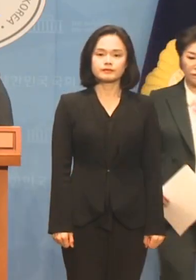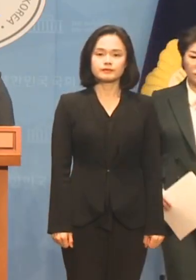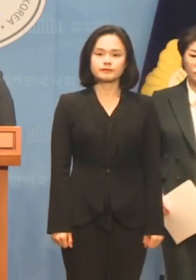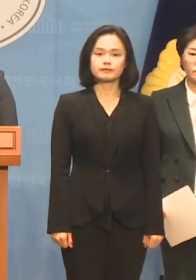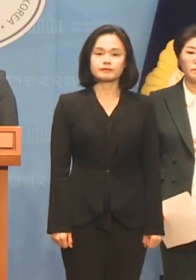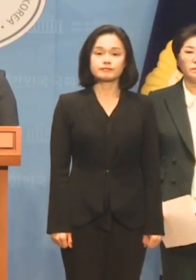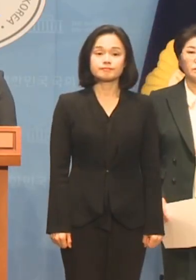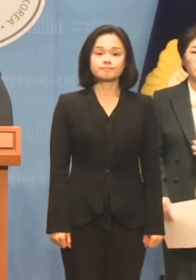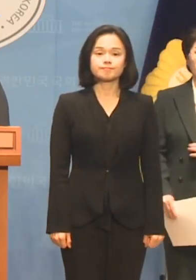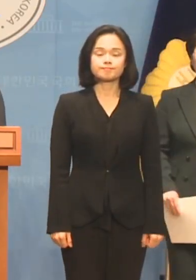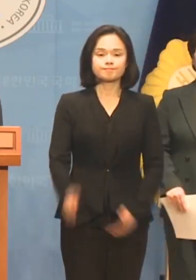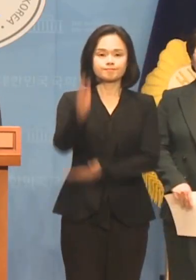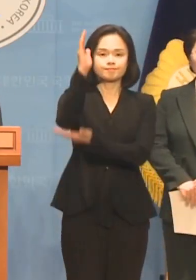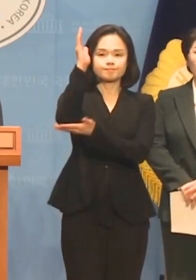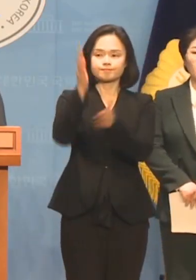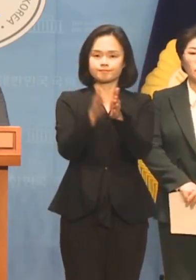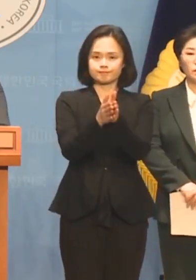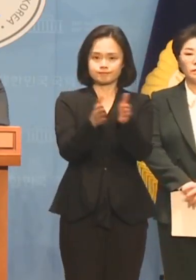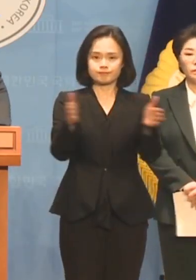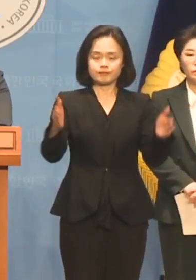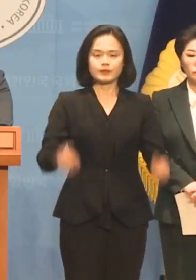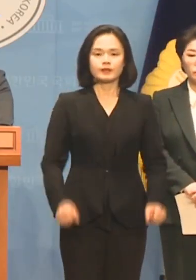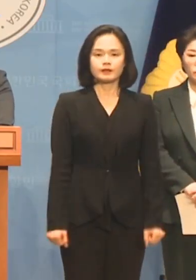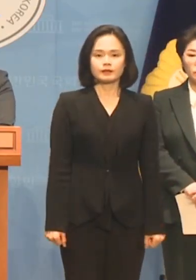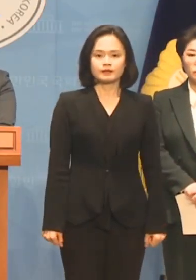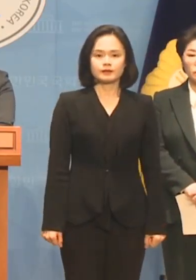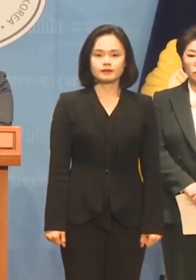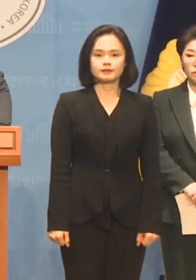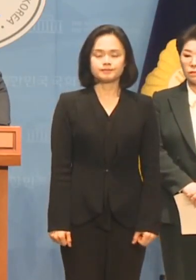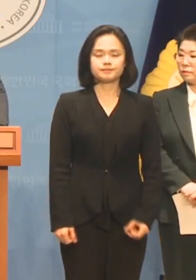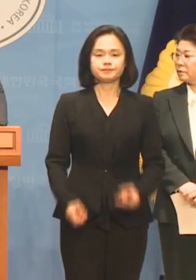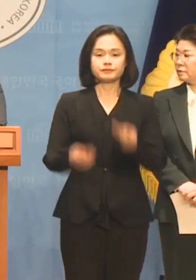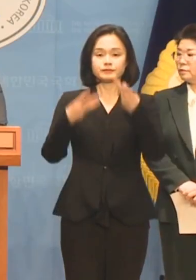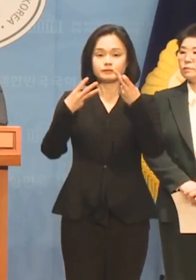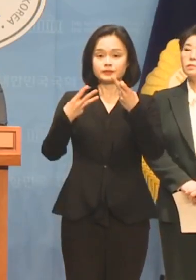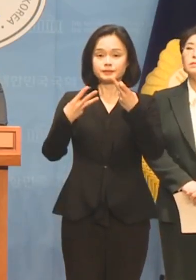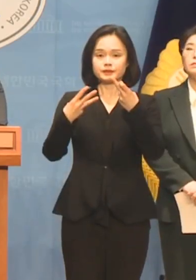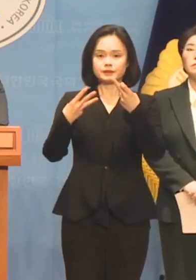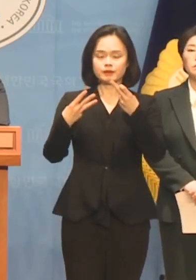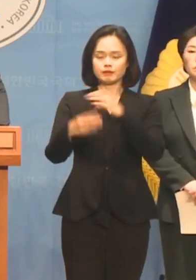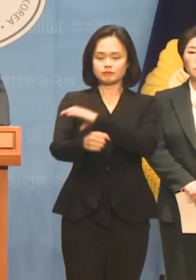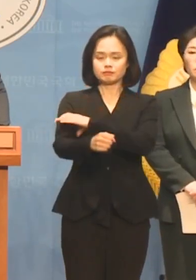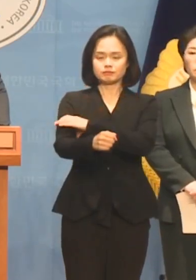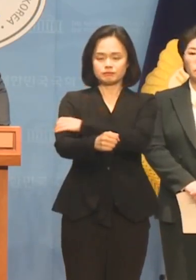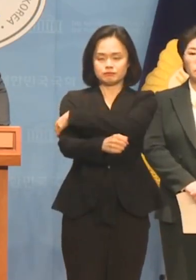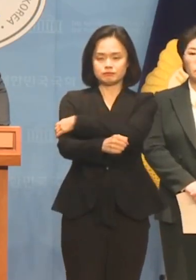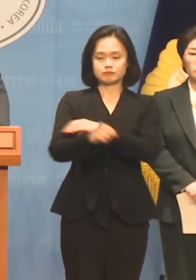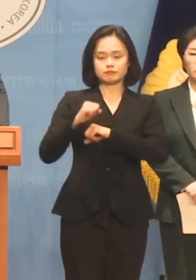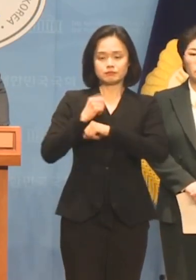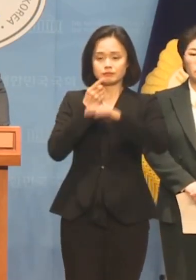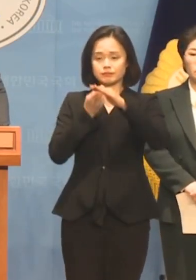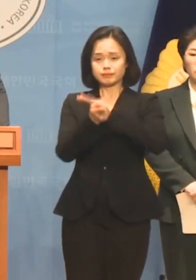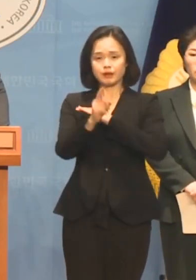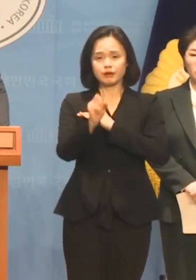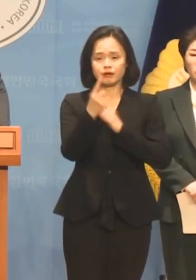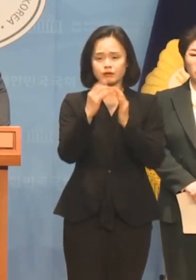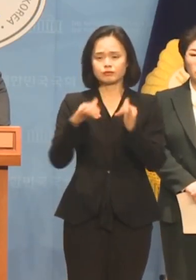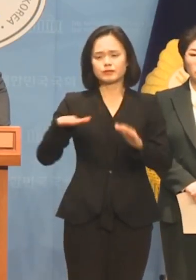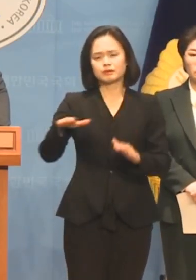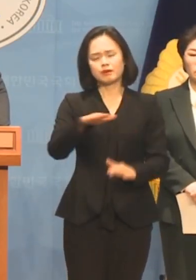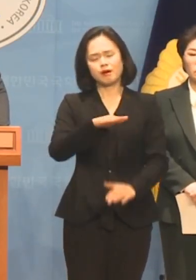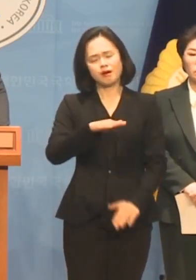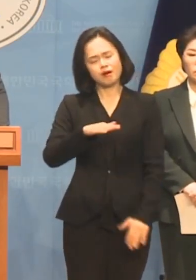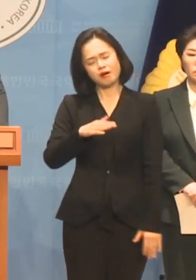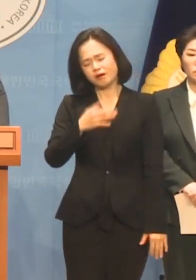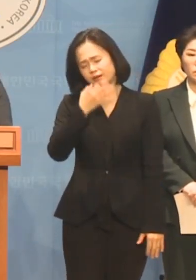네, 지금부터 바로 시작하겠습니다. 12.3 비상계엄으로 인한 전 국민의 정신적 고통에 즉시